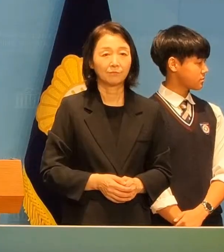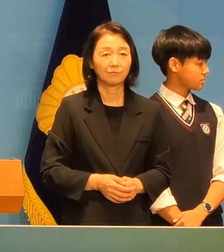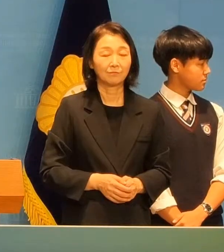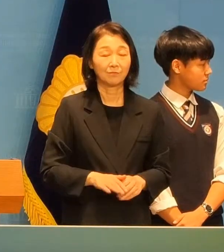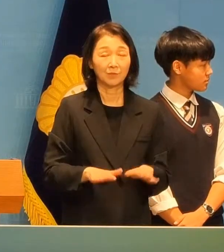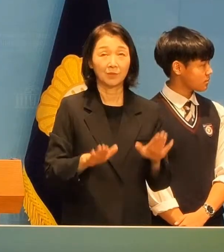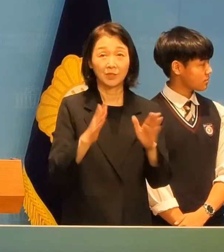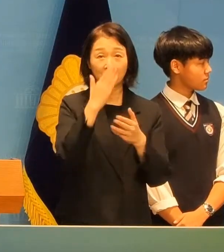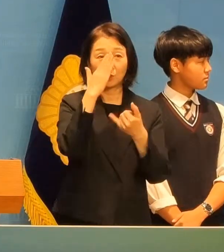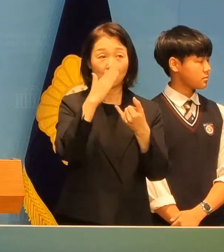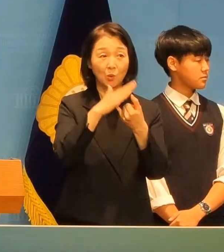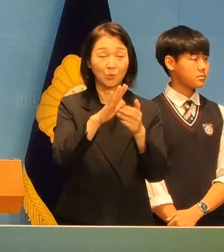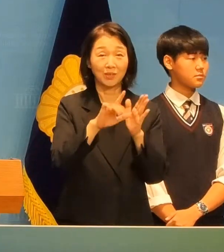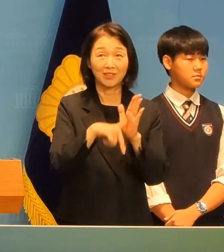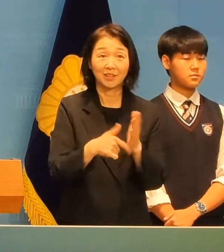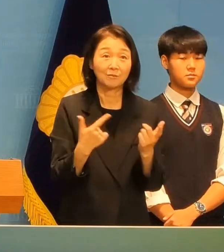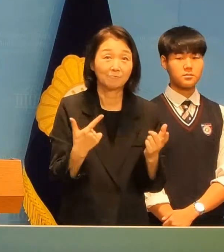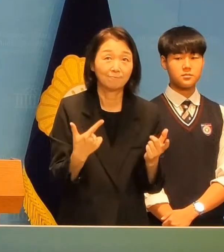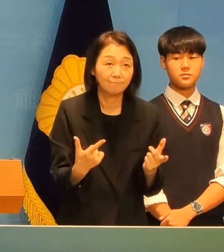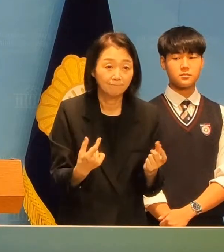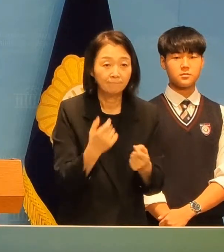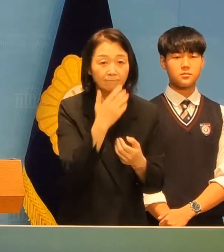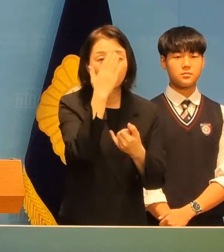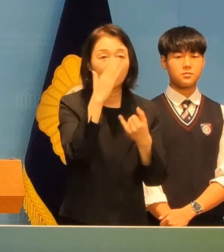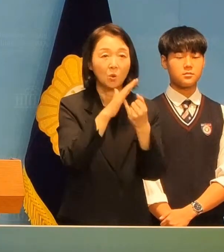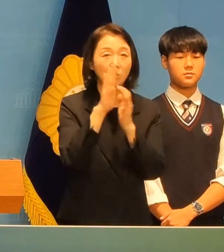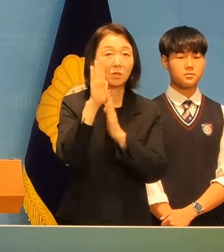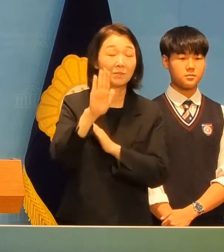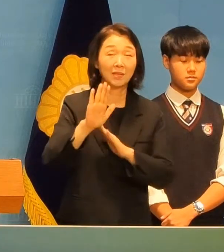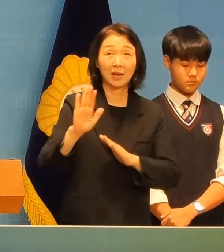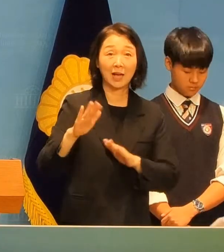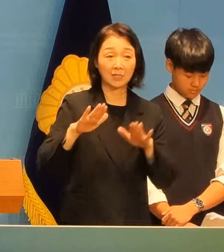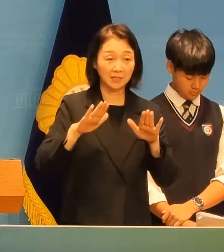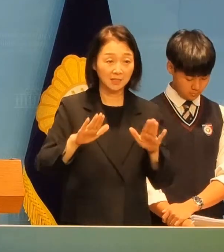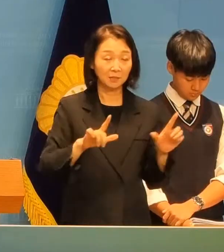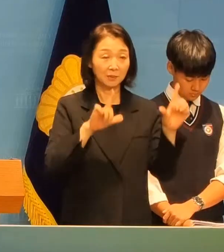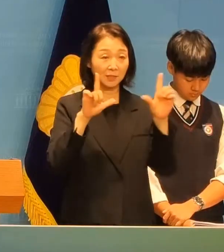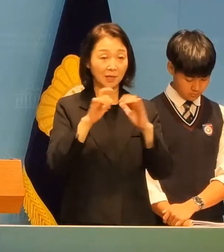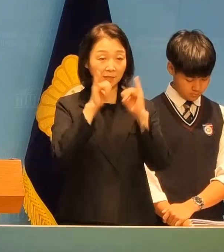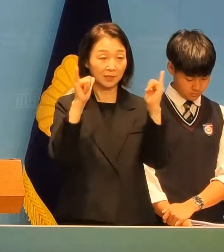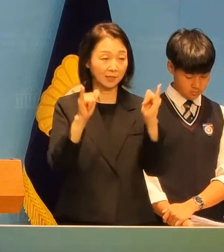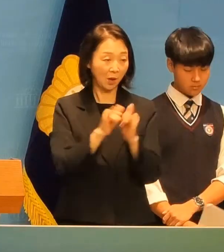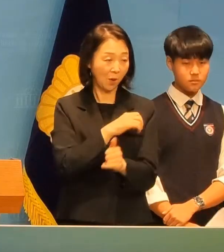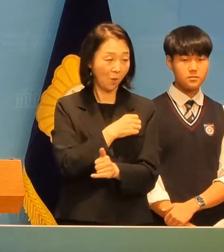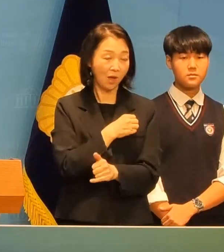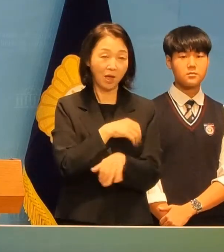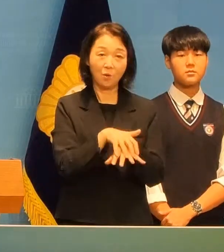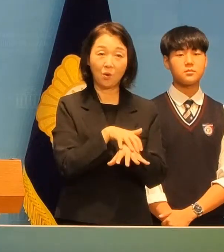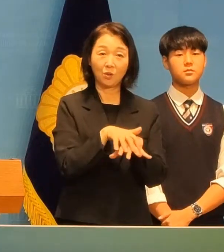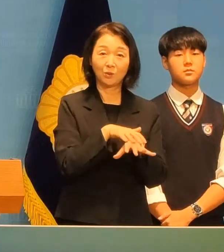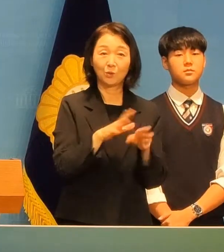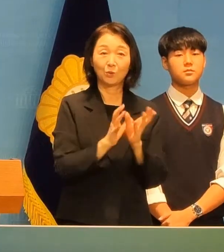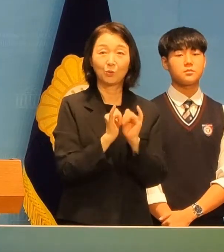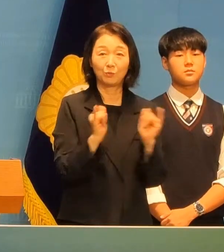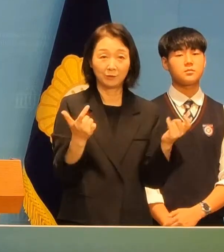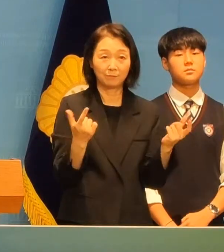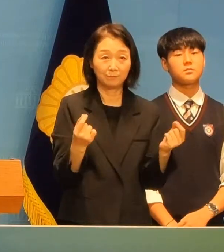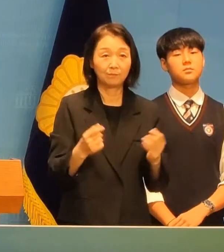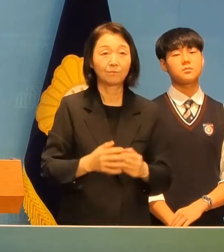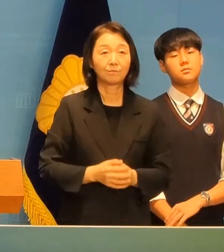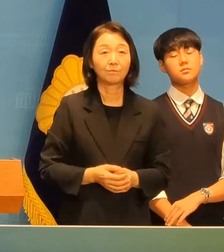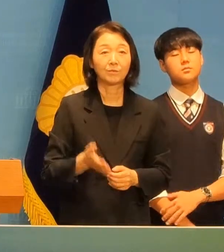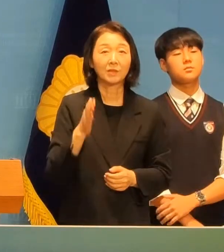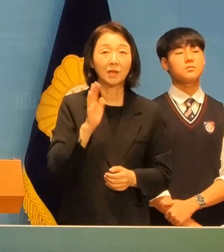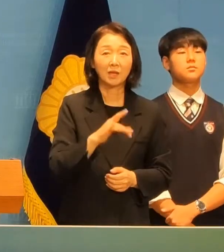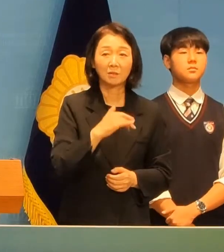이제 청소년의 시간입니다. 청소년은 미래가 아닌 현재를 살아가는 사회 구성원이자 엄연한 대한민국 국민입니다. 그러나